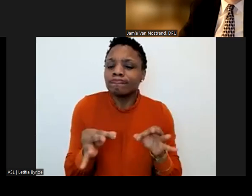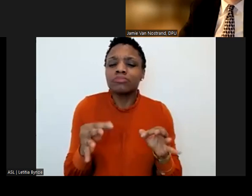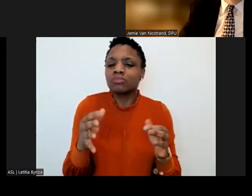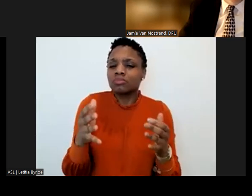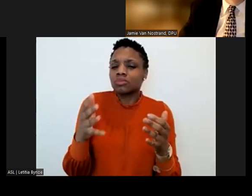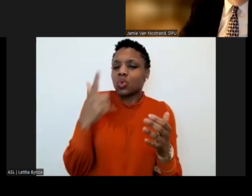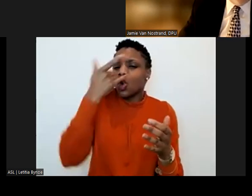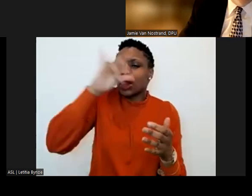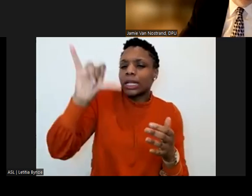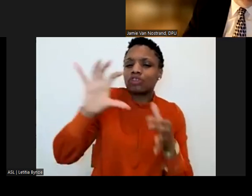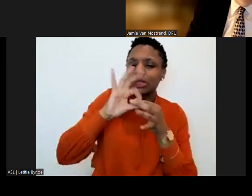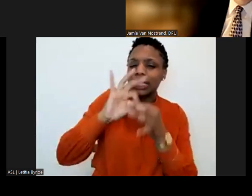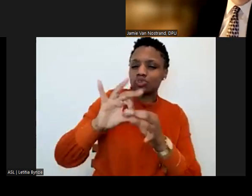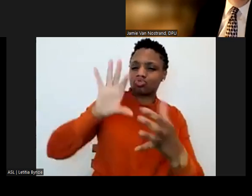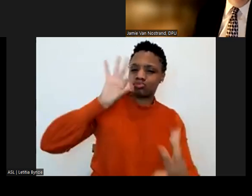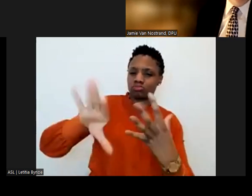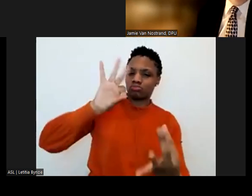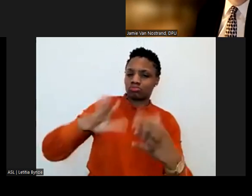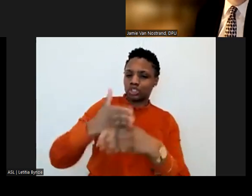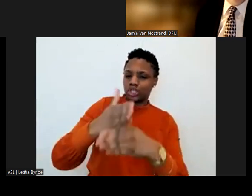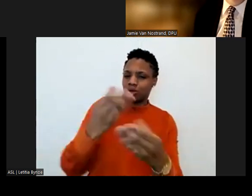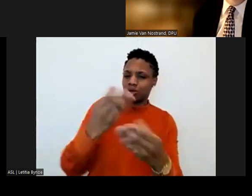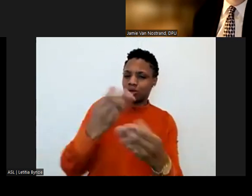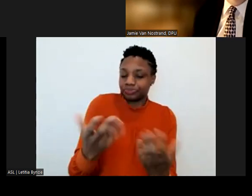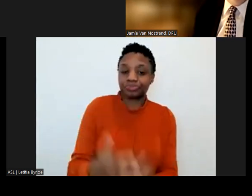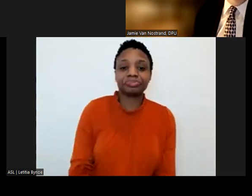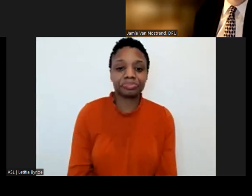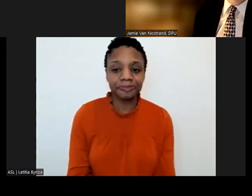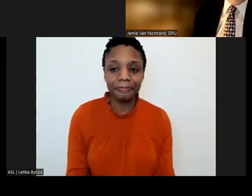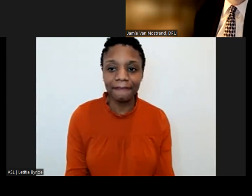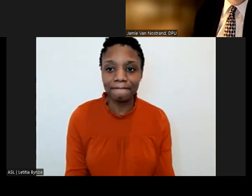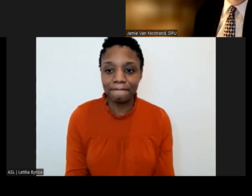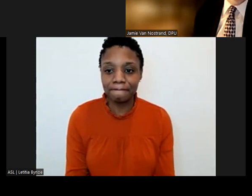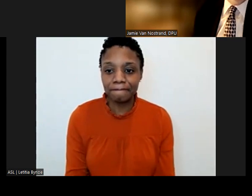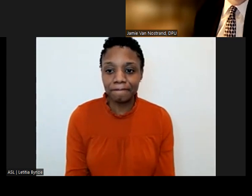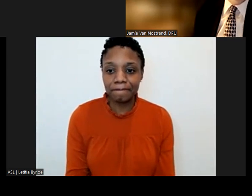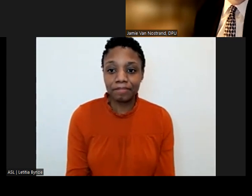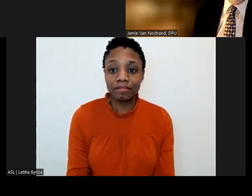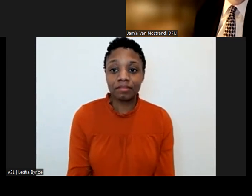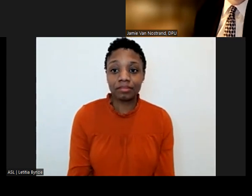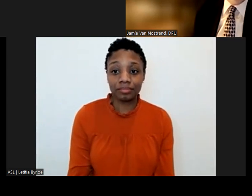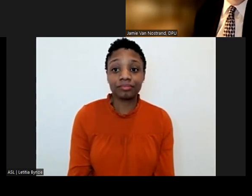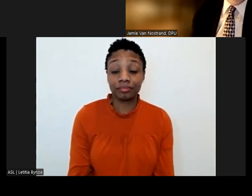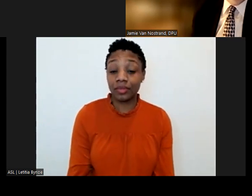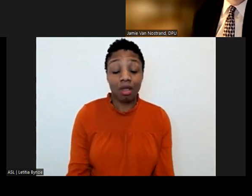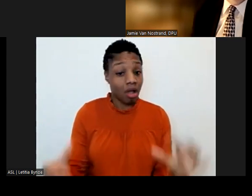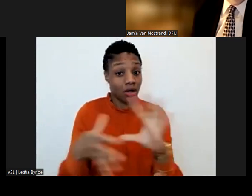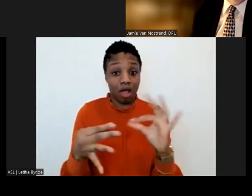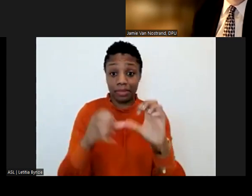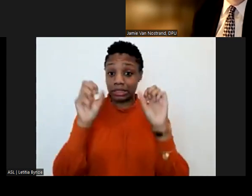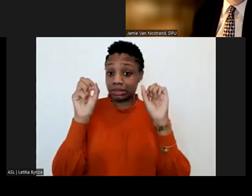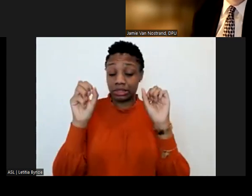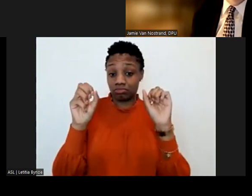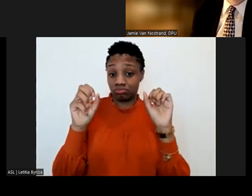comentario muy simple o si es algo que pued entar ellos mismos eh